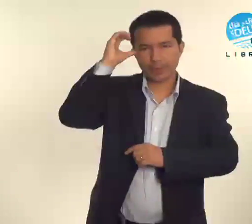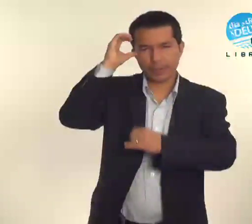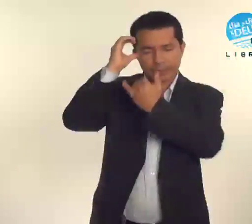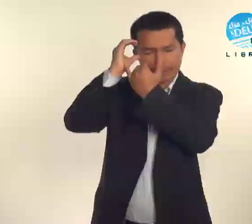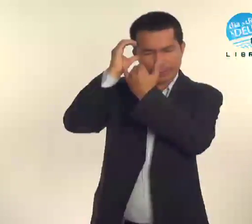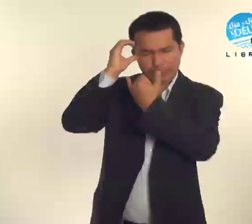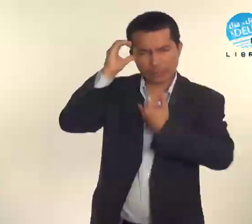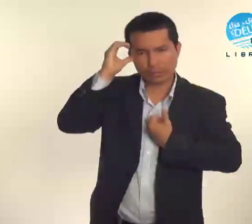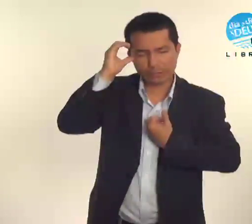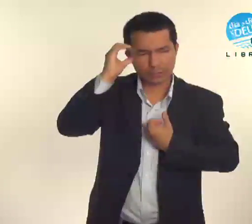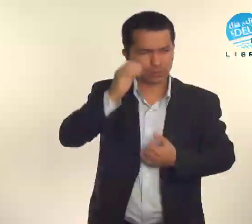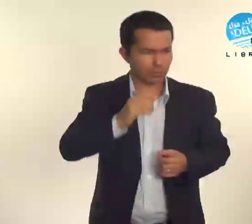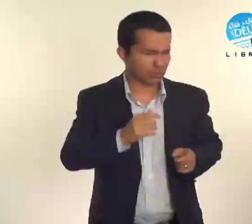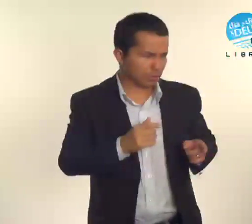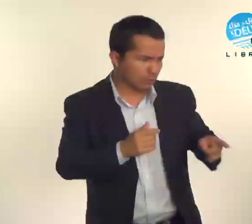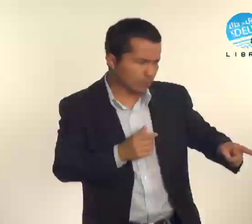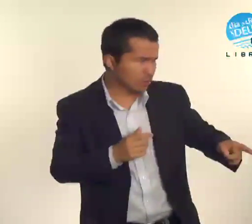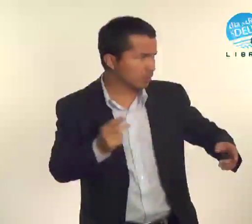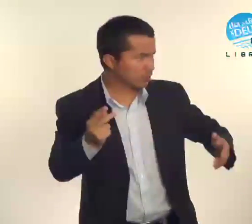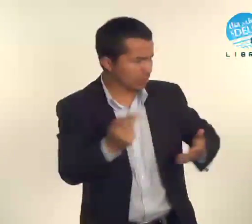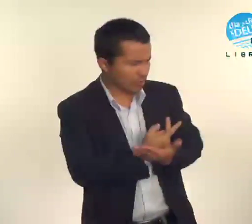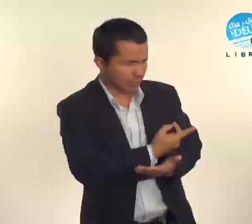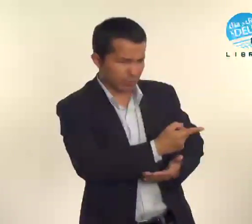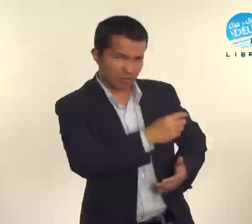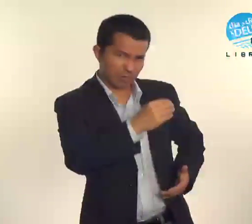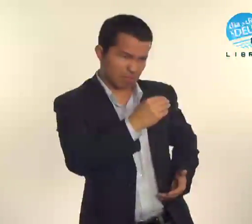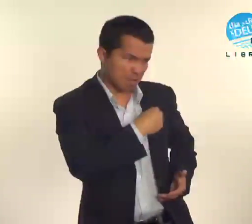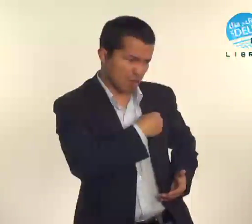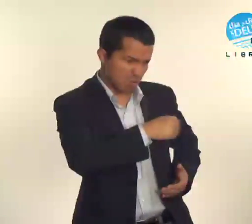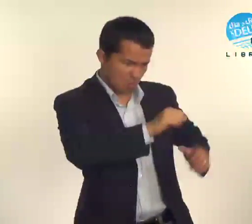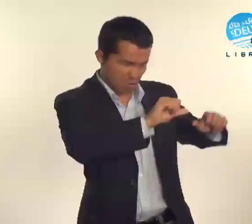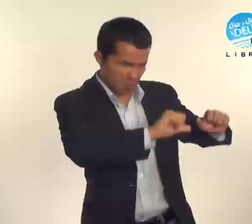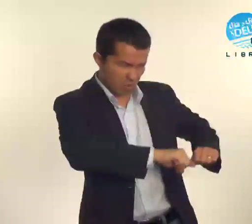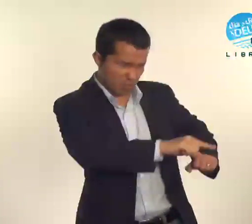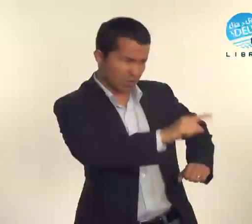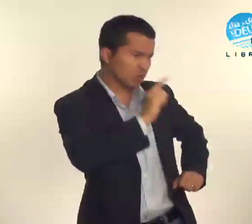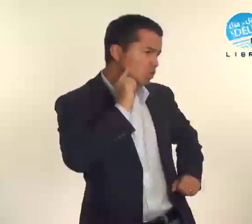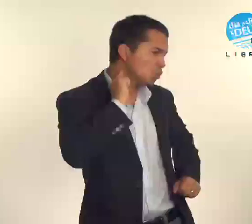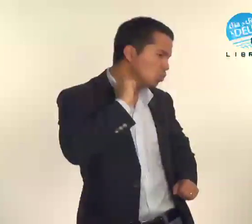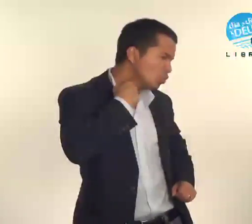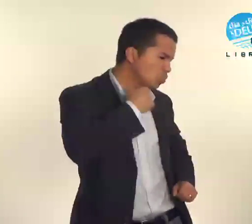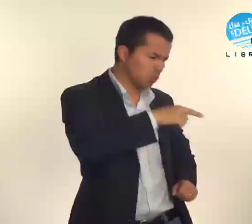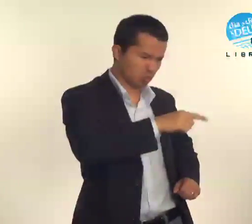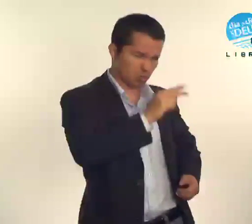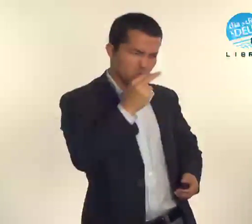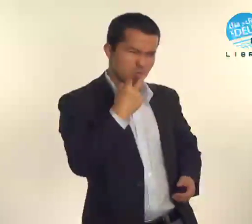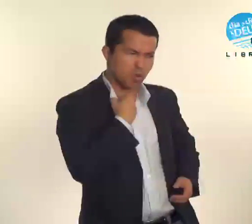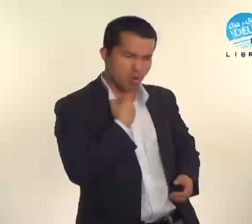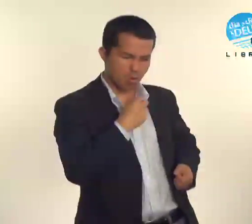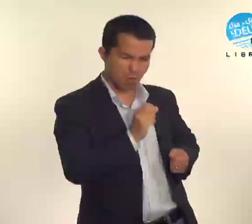nos condena. Porque a gente sabe que nunca devia ter feito